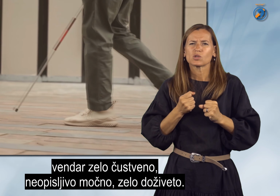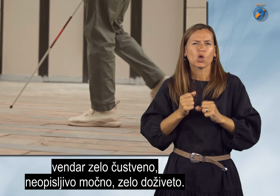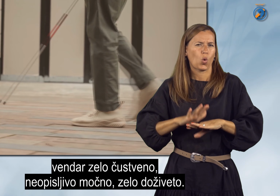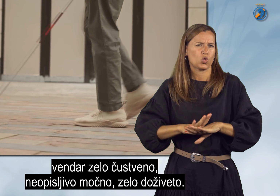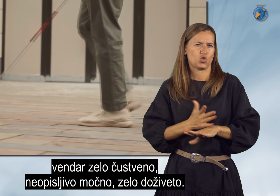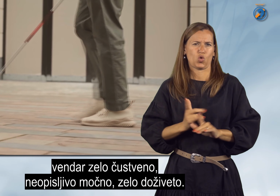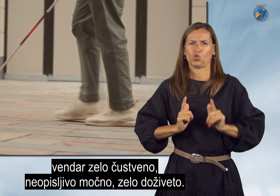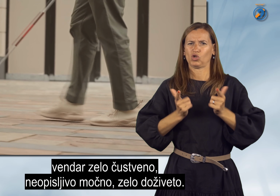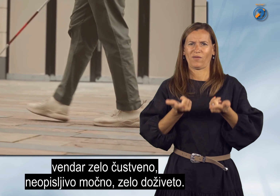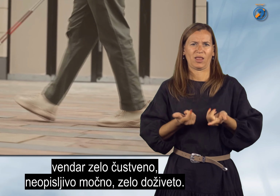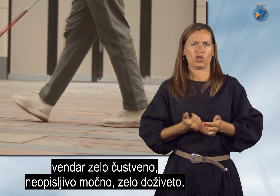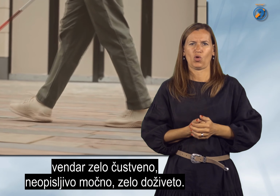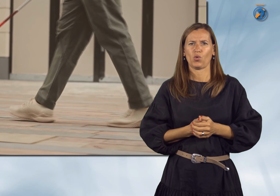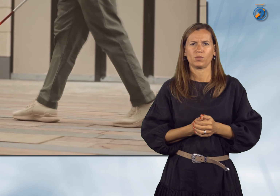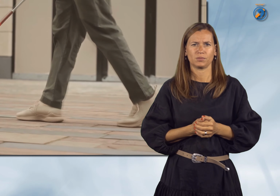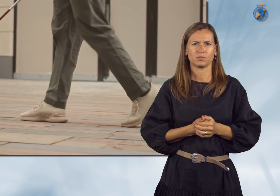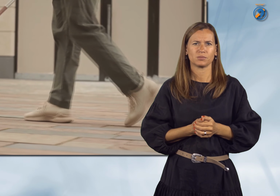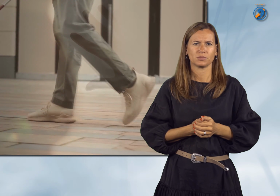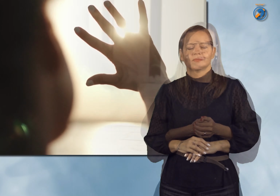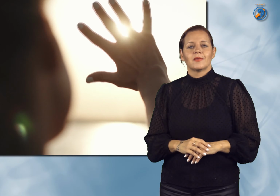zelo doživeto.